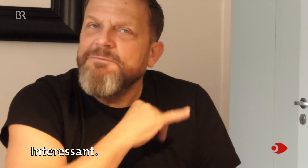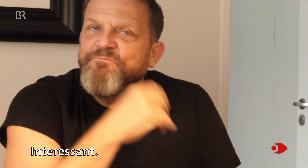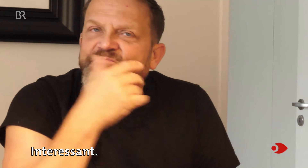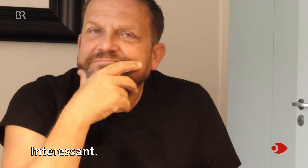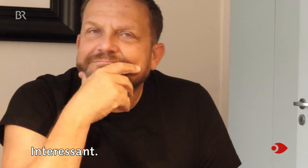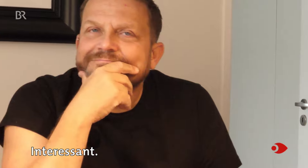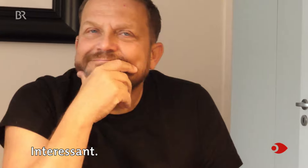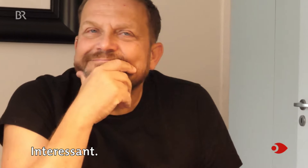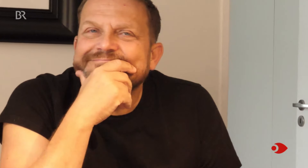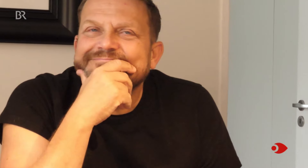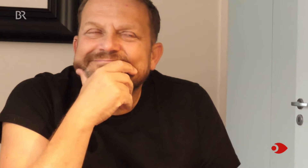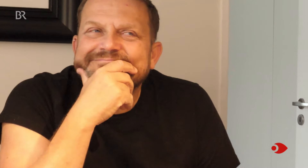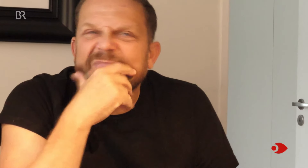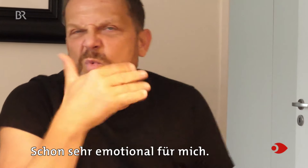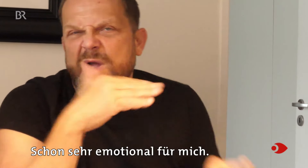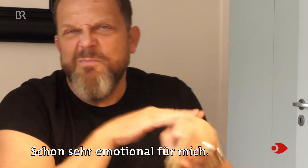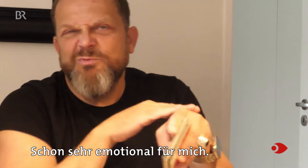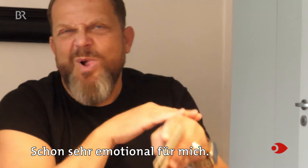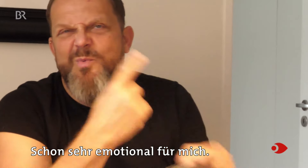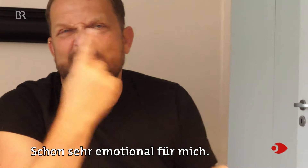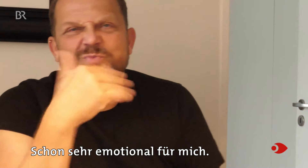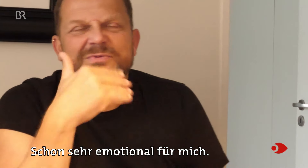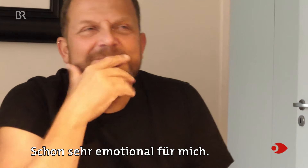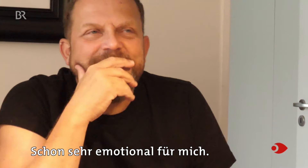Interessant. Schon sehr emotional für mich.